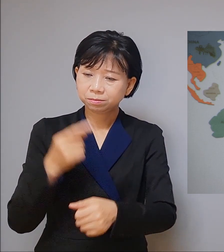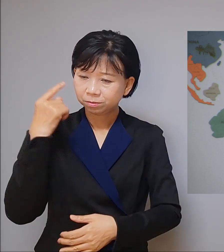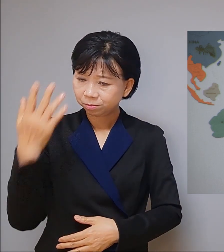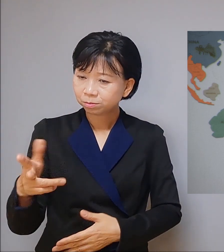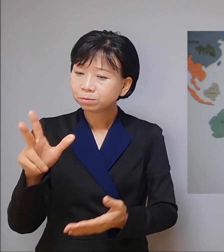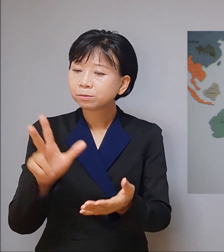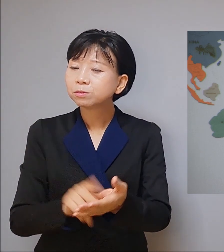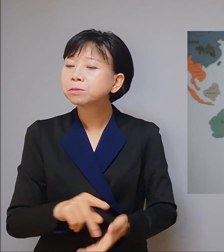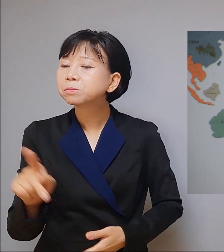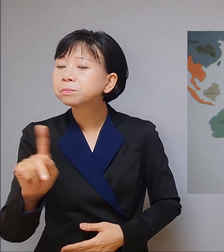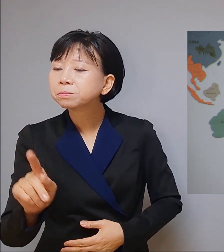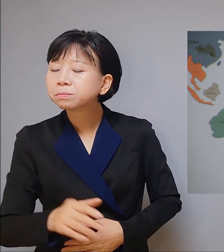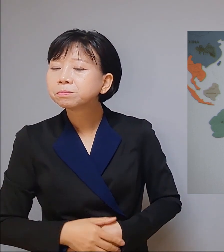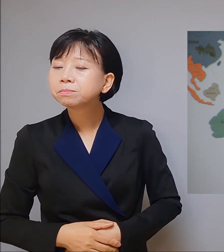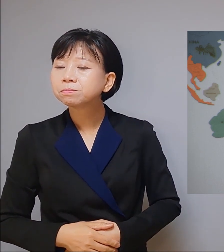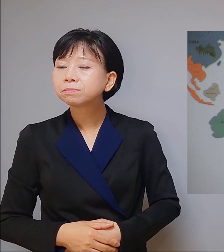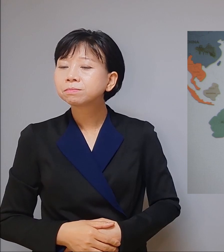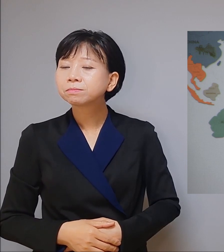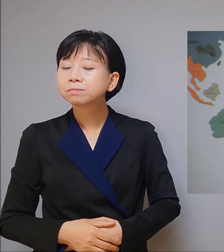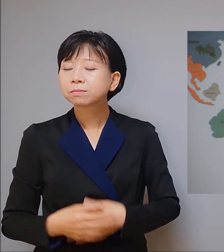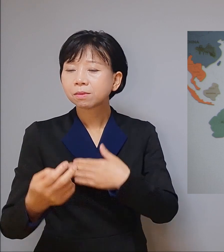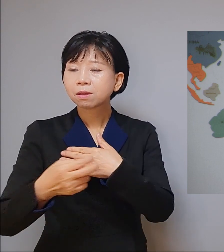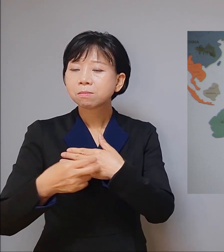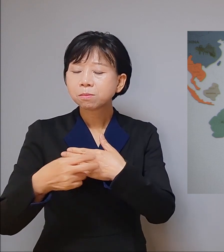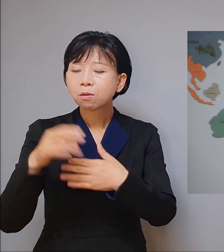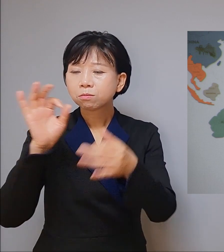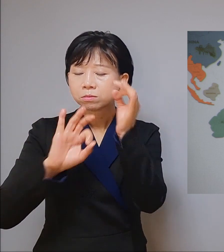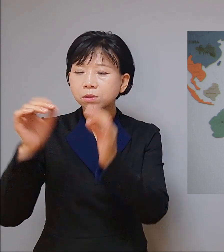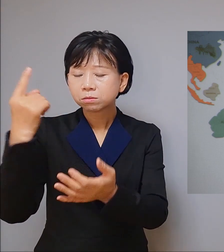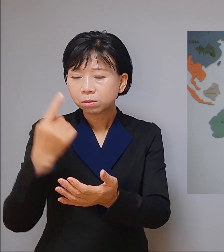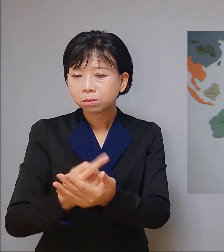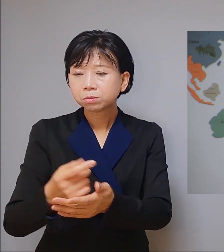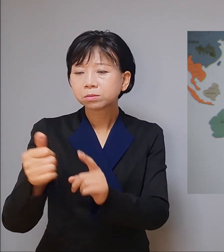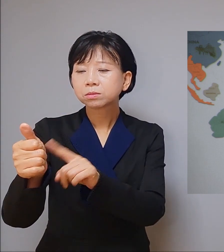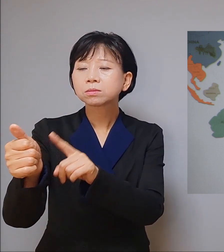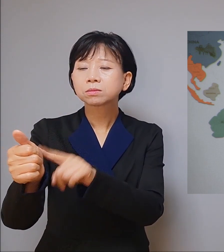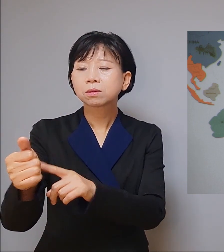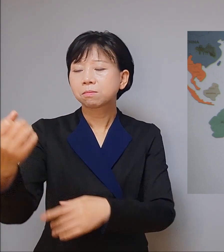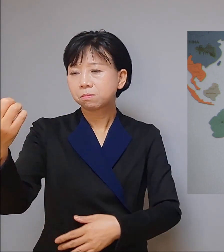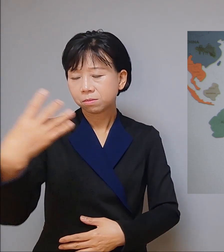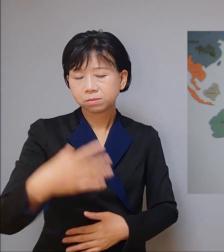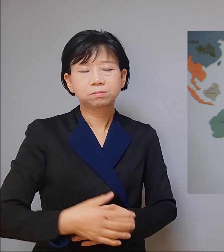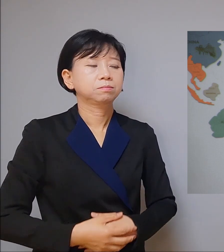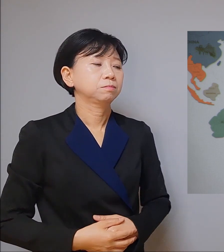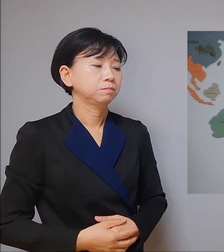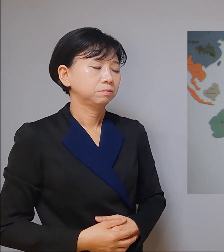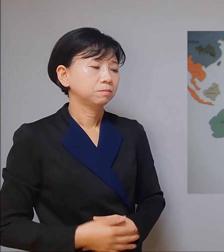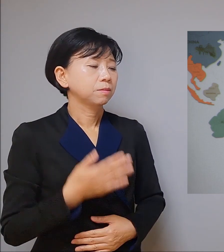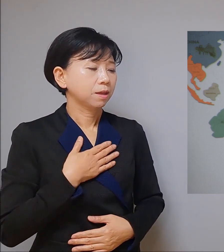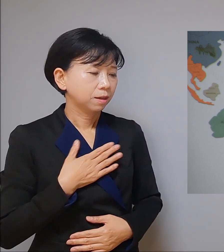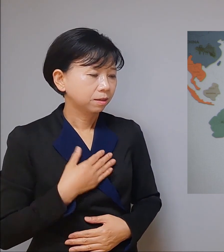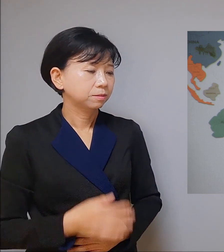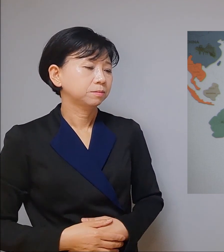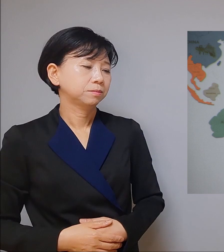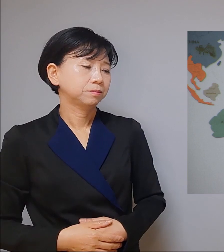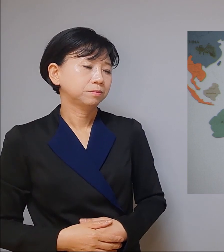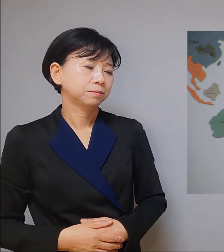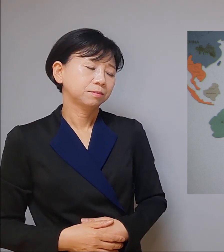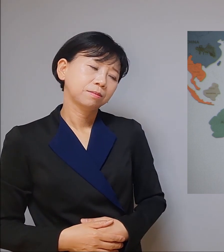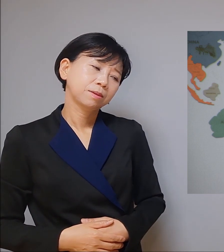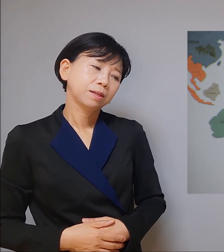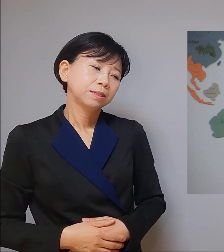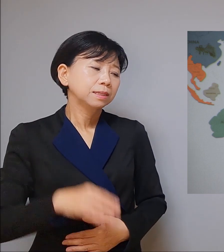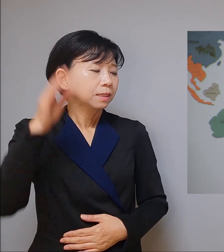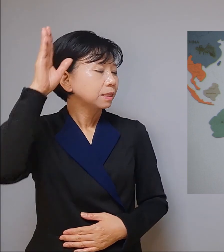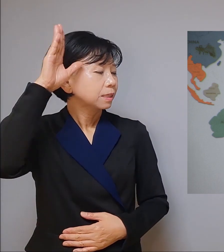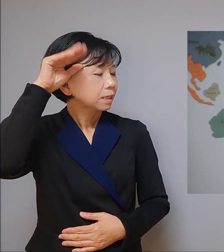문제로 오셨습니까? 병원에 찾아온 그가 이렇게 말하기 시작합니다. 제가 아무래도